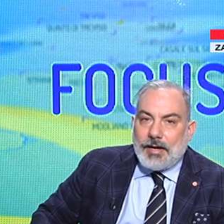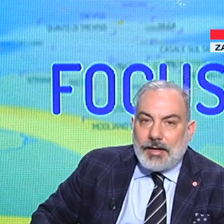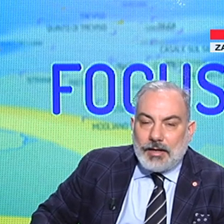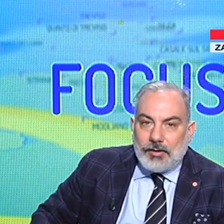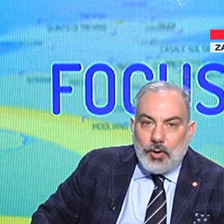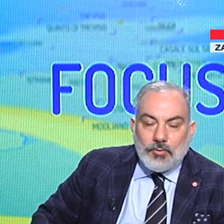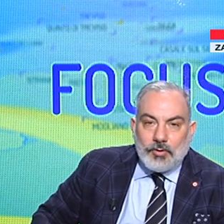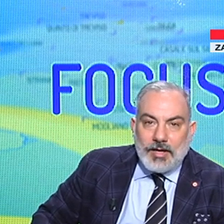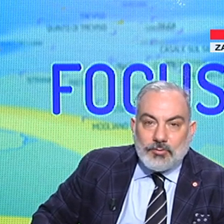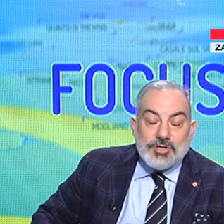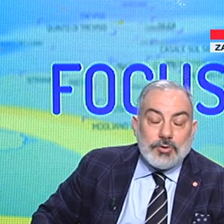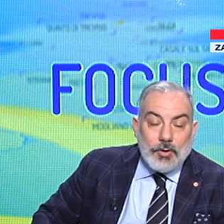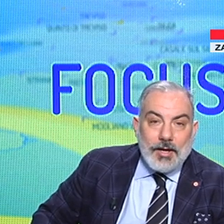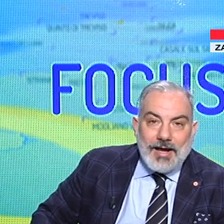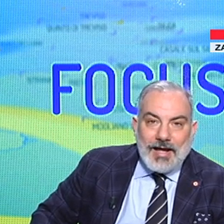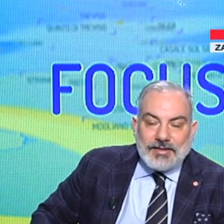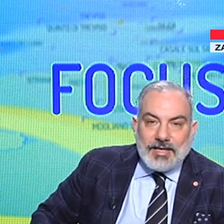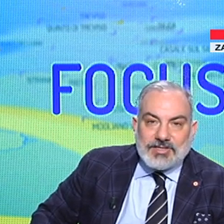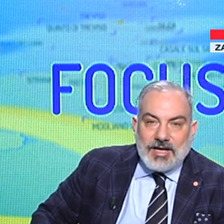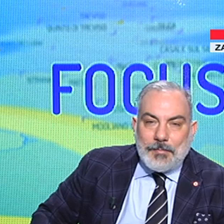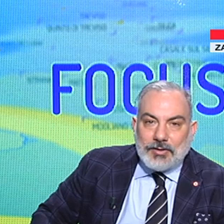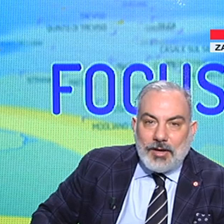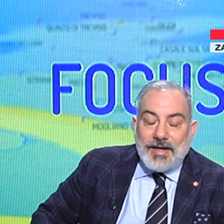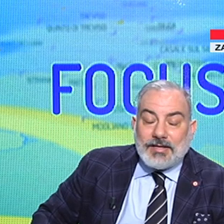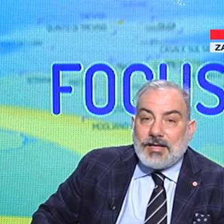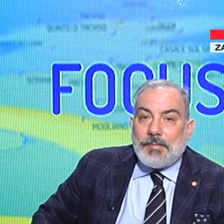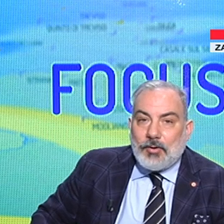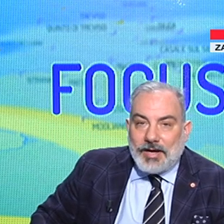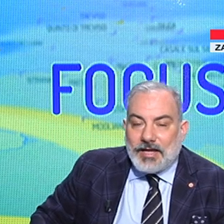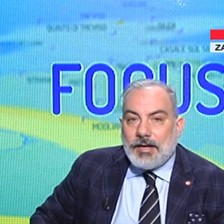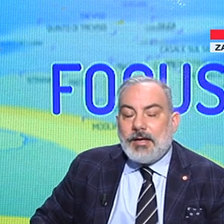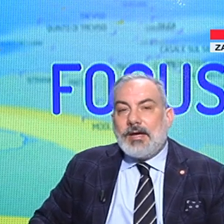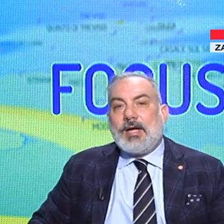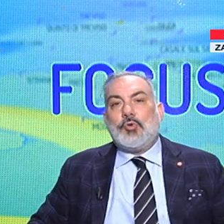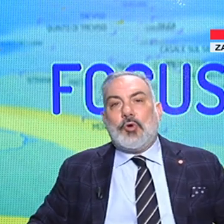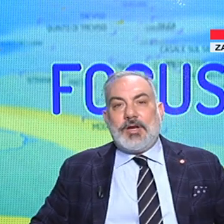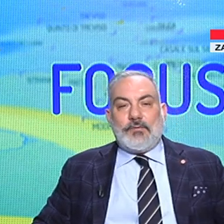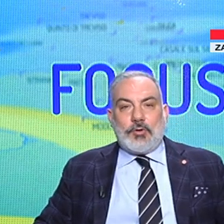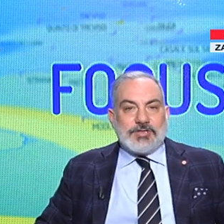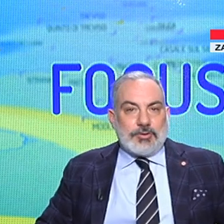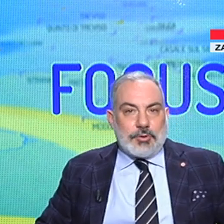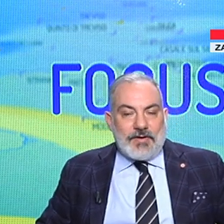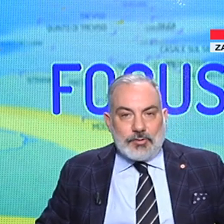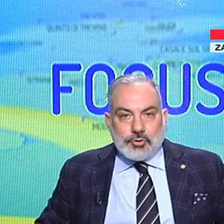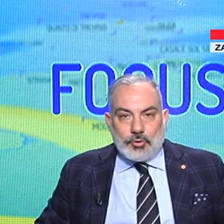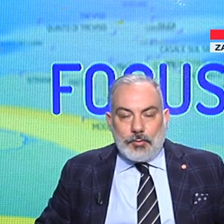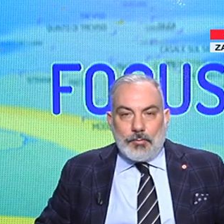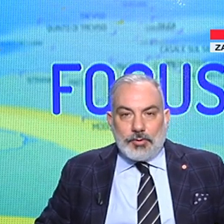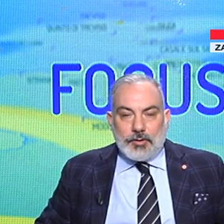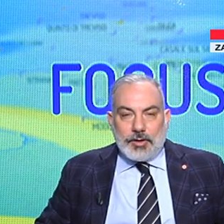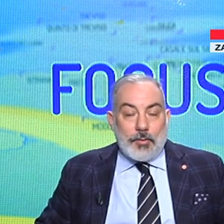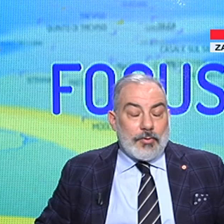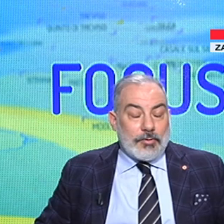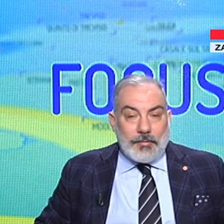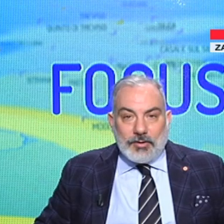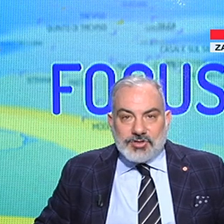Grappa. L'uomo non è riuscito a tenersi aggrappato alla barra del deltaplano ed è caduto nel vuoto, è stato trovato solo molte